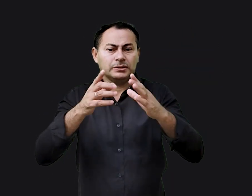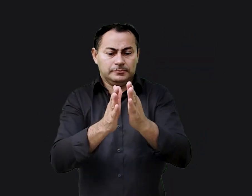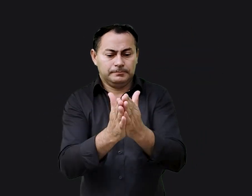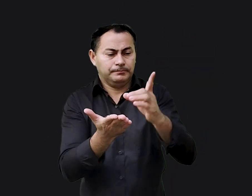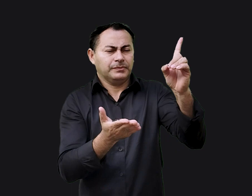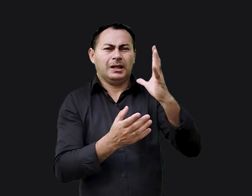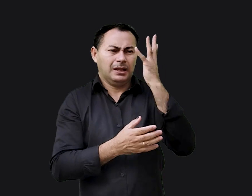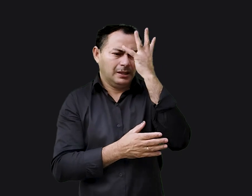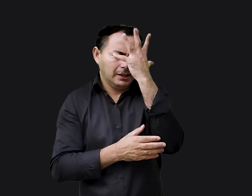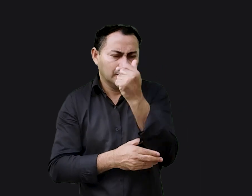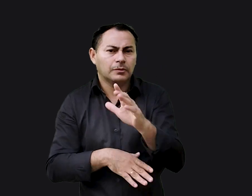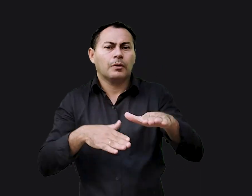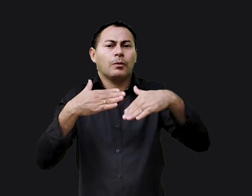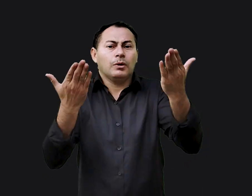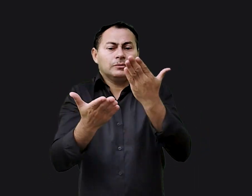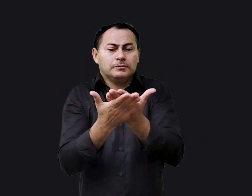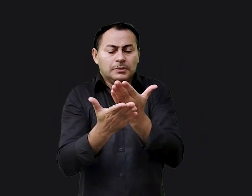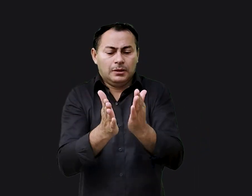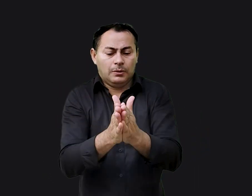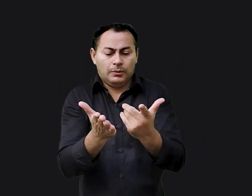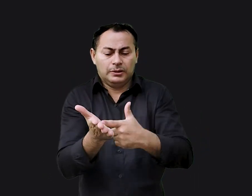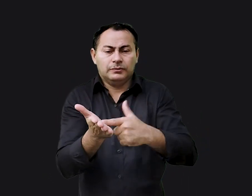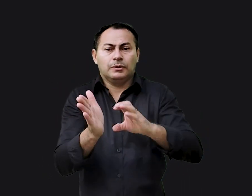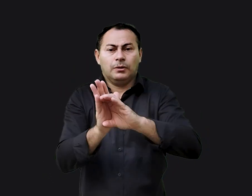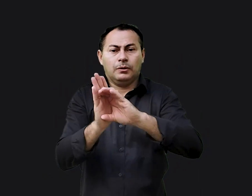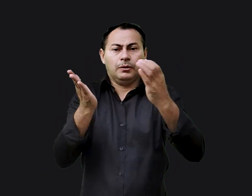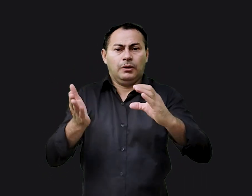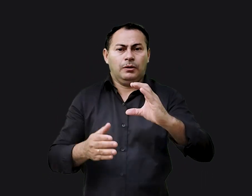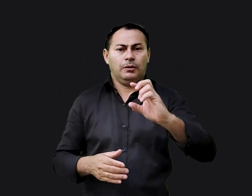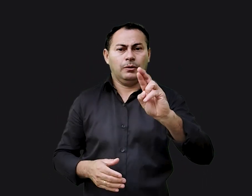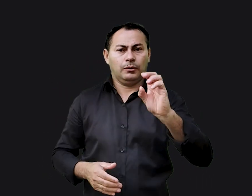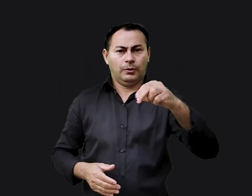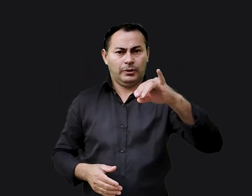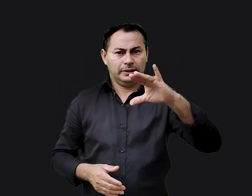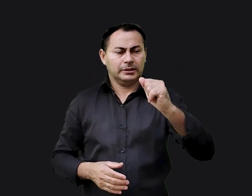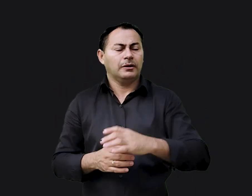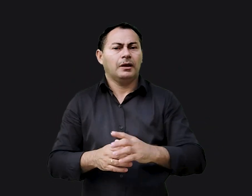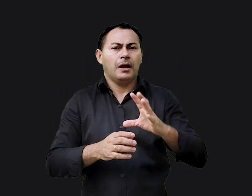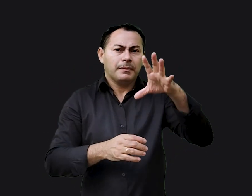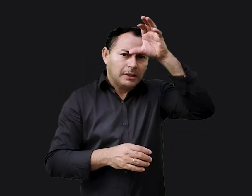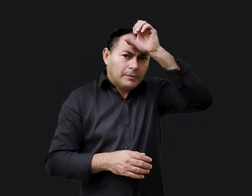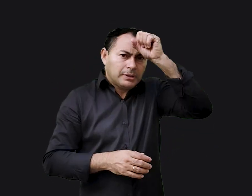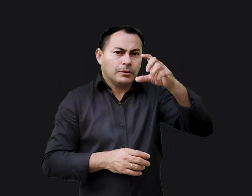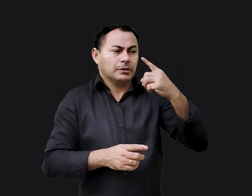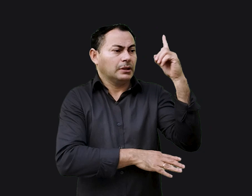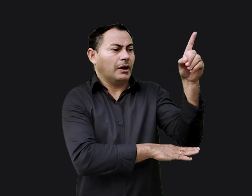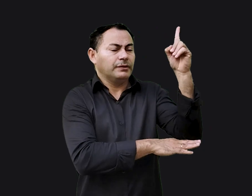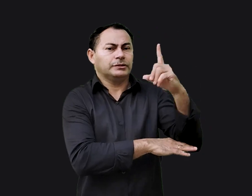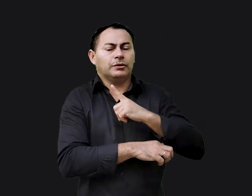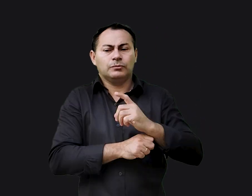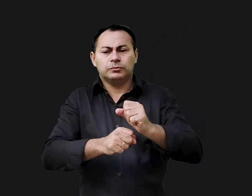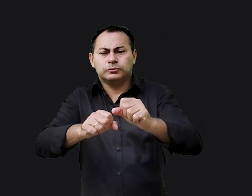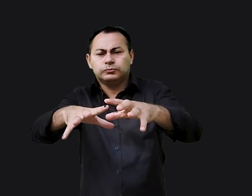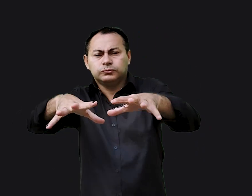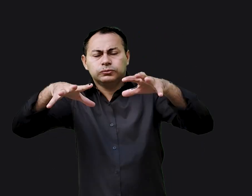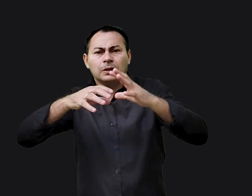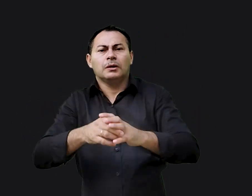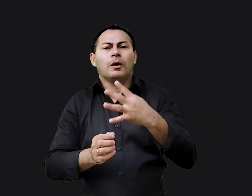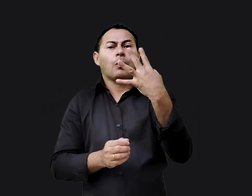estudo da música na Bíblia fascinante quando estudamos o livro de crônicas aprendemos que Davi tinha uma orquestra e um coral de 4.000